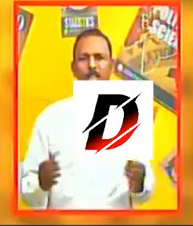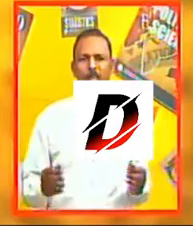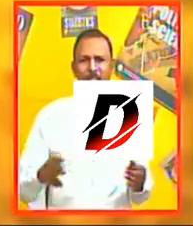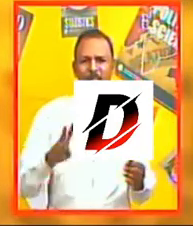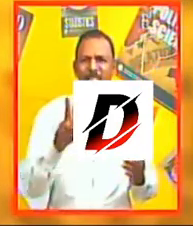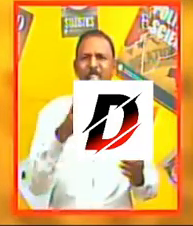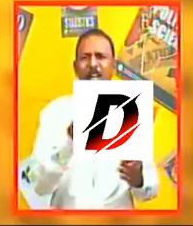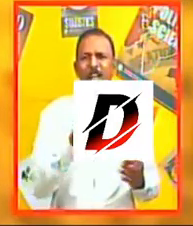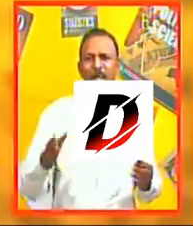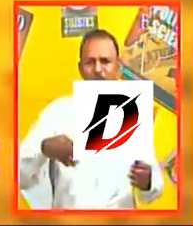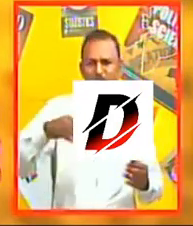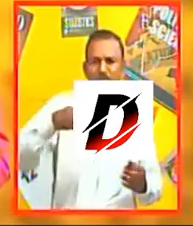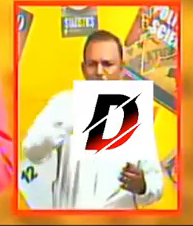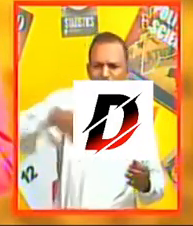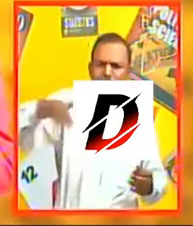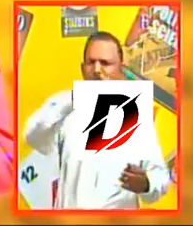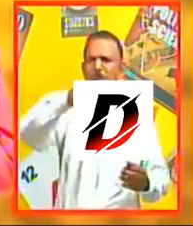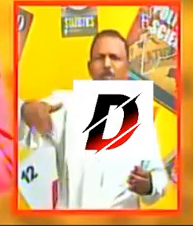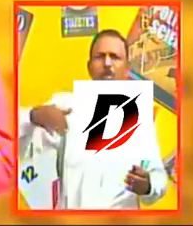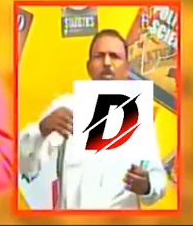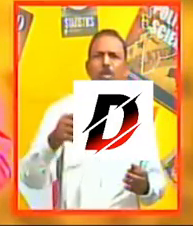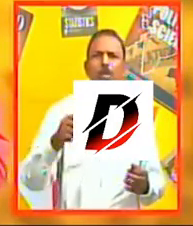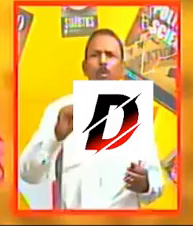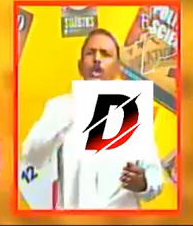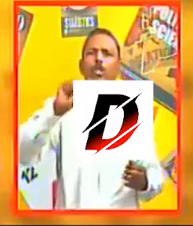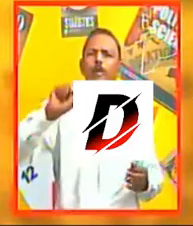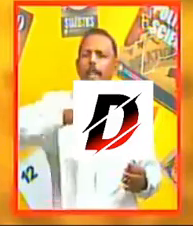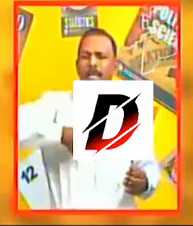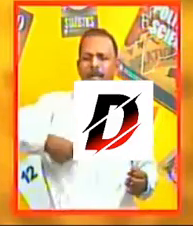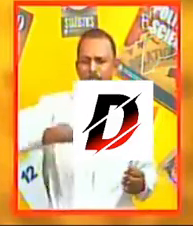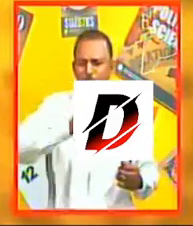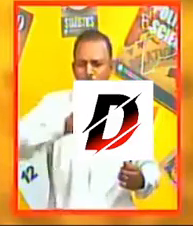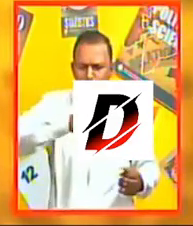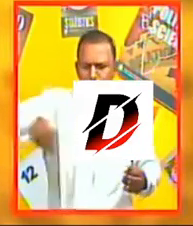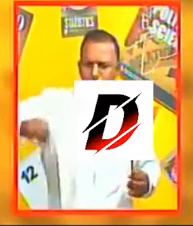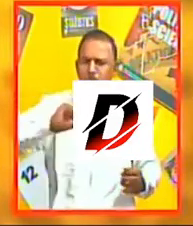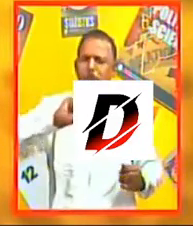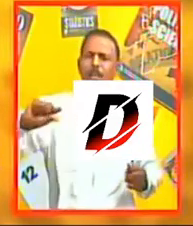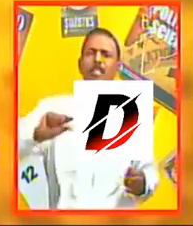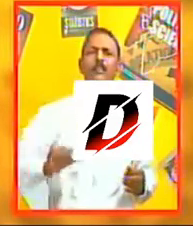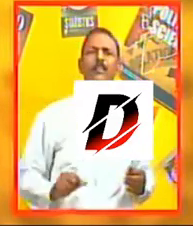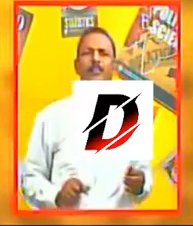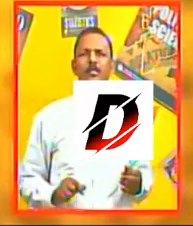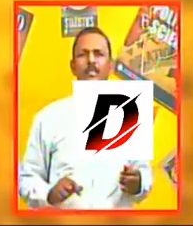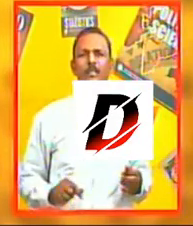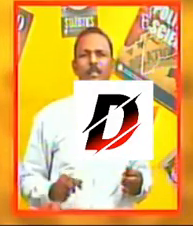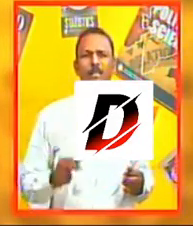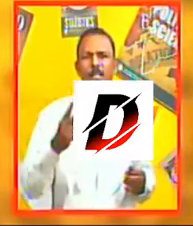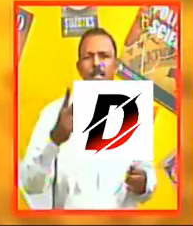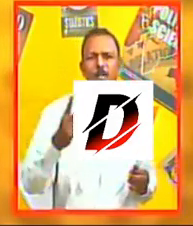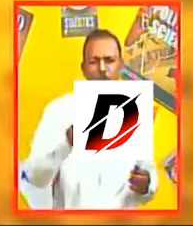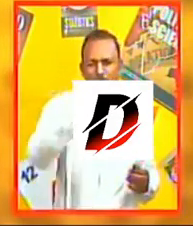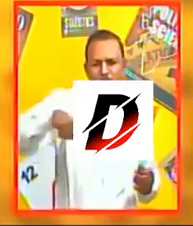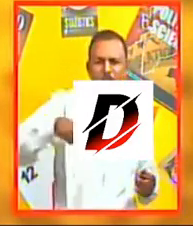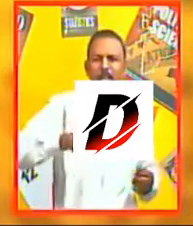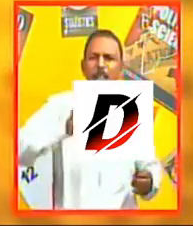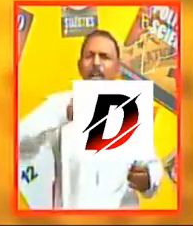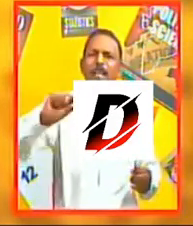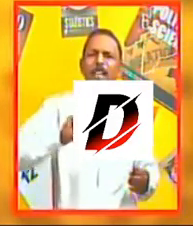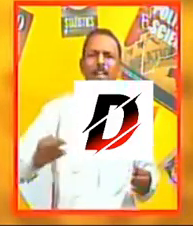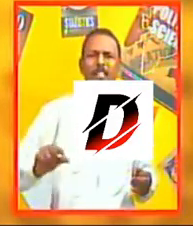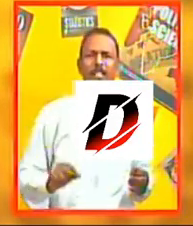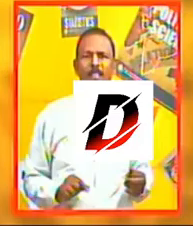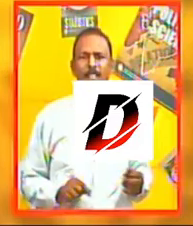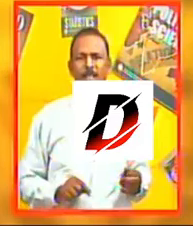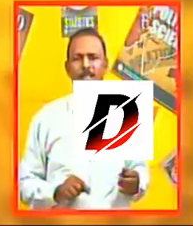என்ன? இந்தியாவை இரண்டாக பிரிக்கும் கோட்டின் பெயர் என்ன சொல்லுங்க தம்பி. என்ன, நம்ம ஃபஸ்ட்டு பாடத்தையே பார்த்துருக்கோம்ல.